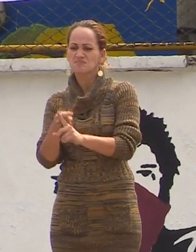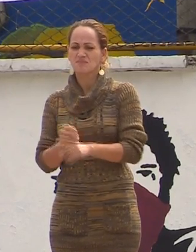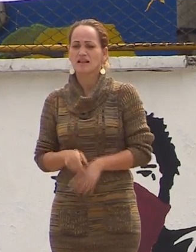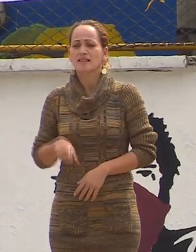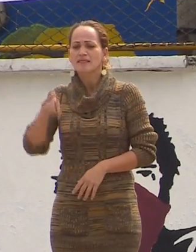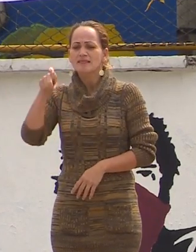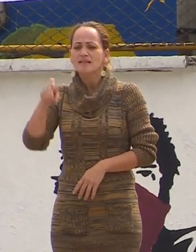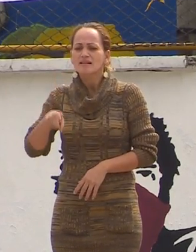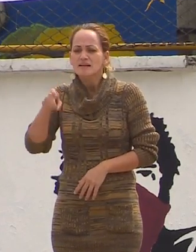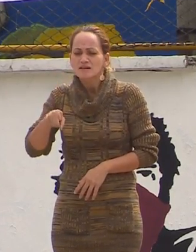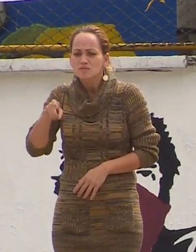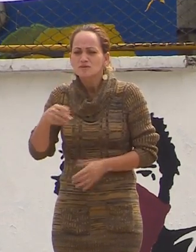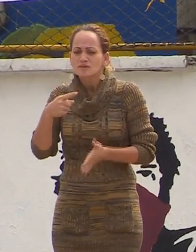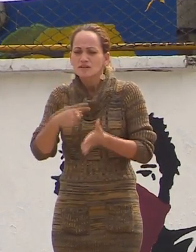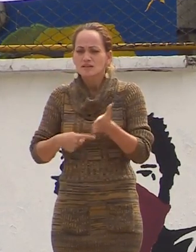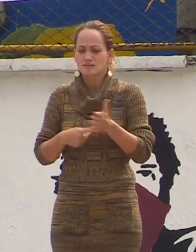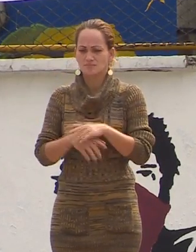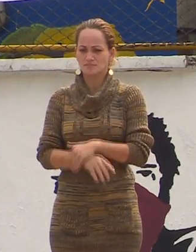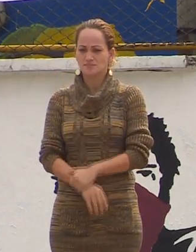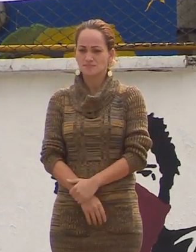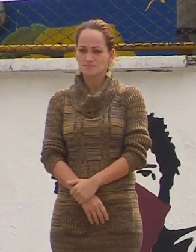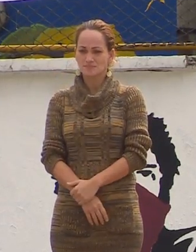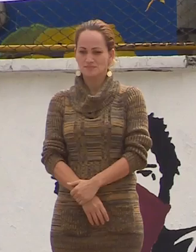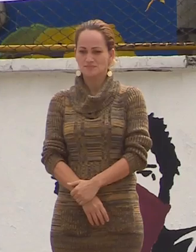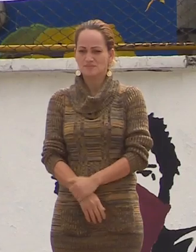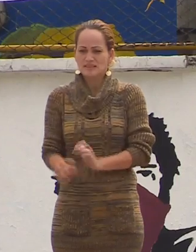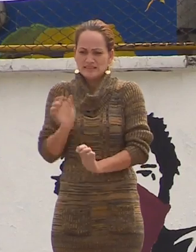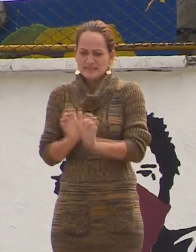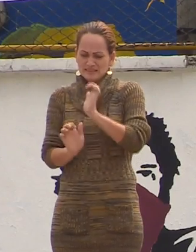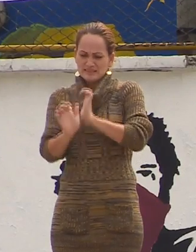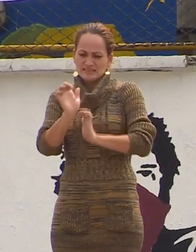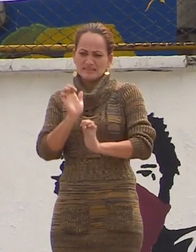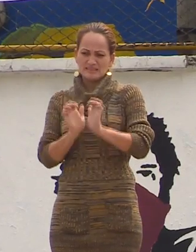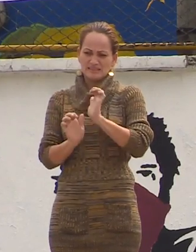Requerimos prevenir los excesos,